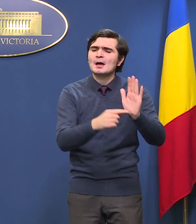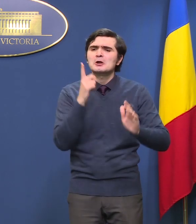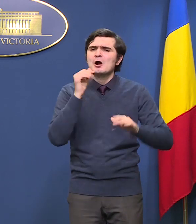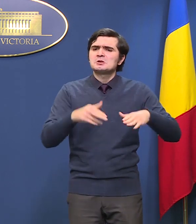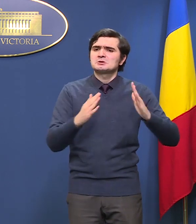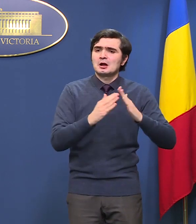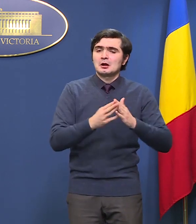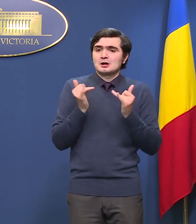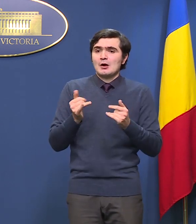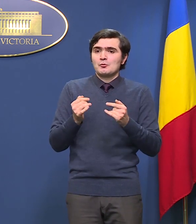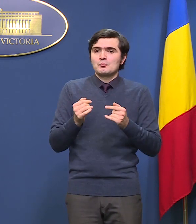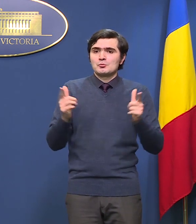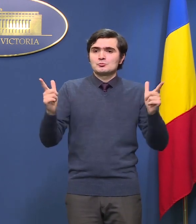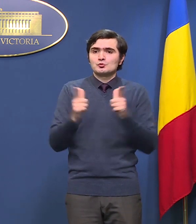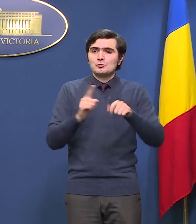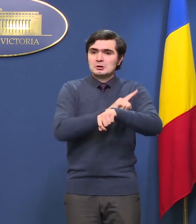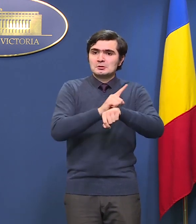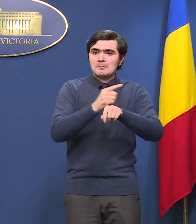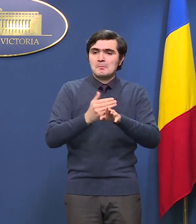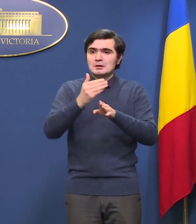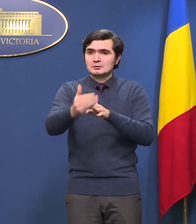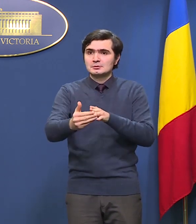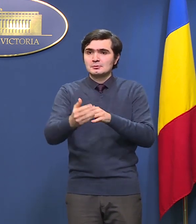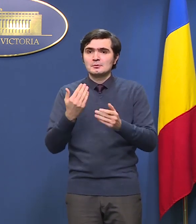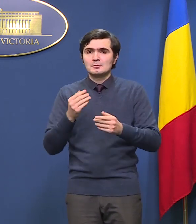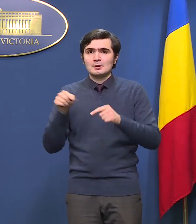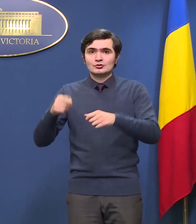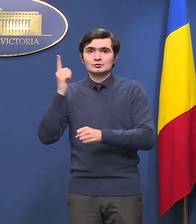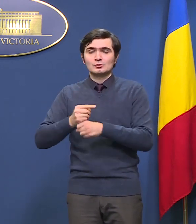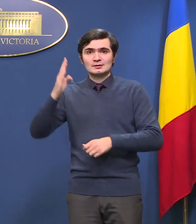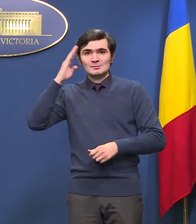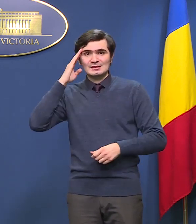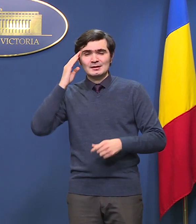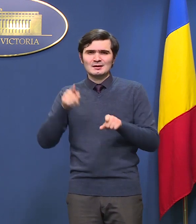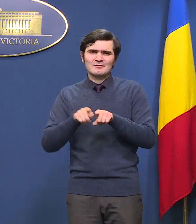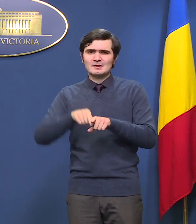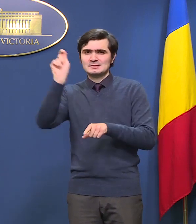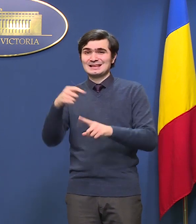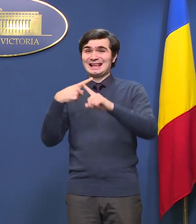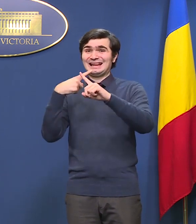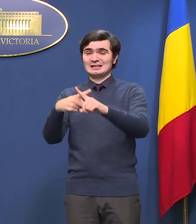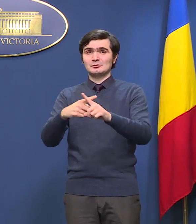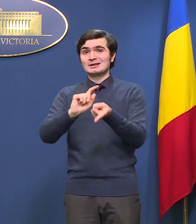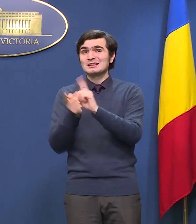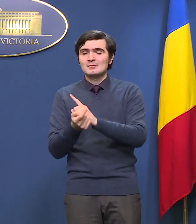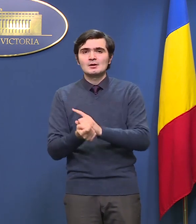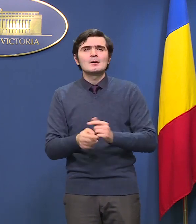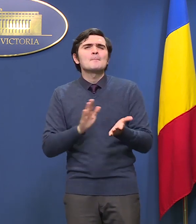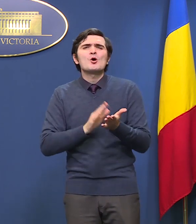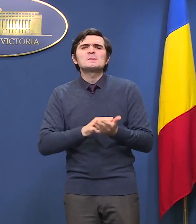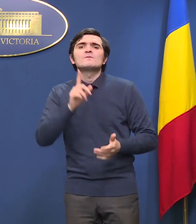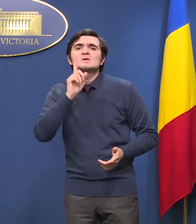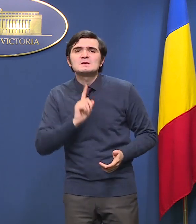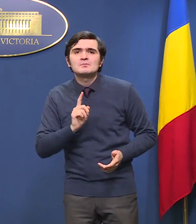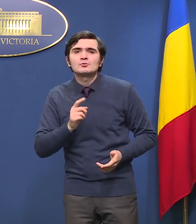case, iar iată acum, la scurt timp după, pentru o ordonanță militară, se restricționează oarecum? Dintr-un motiv foarte simplu. Am